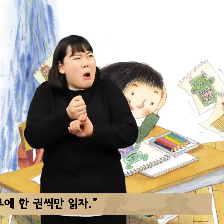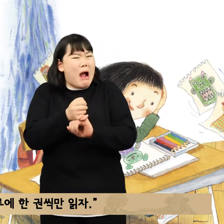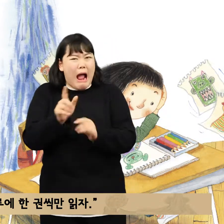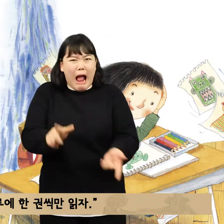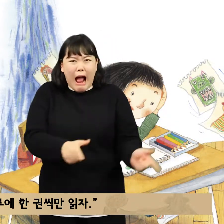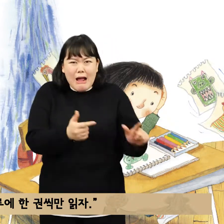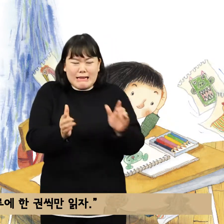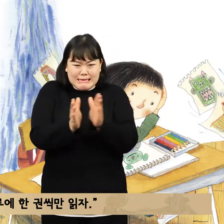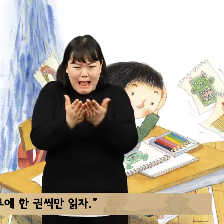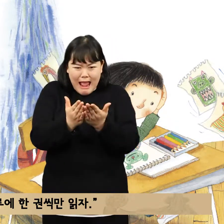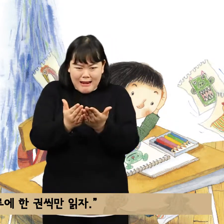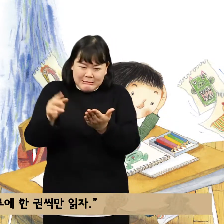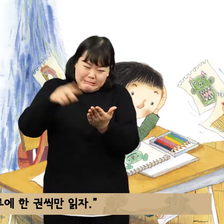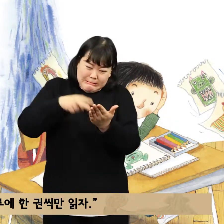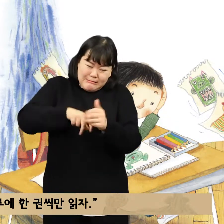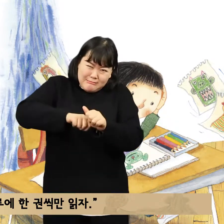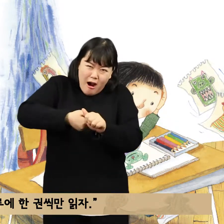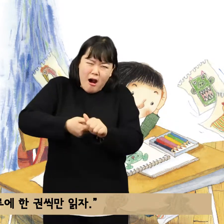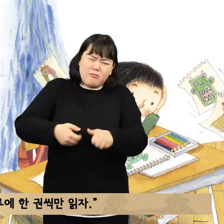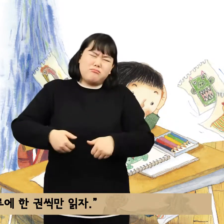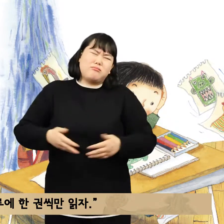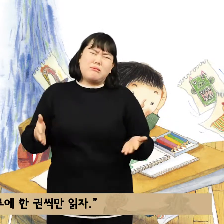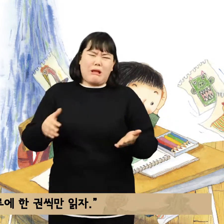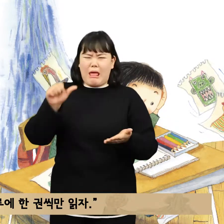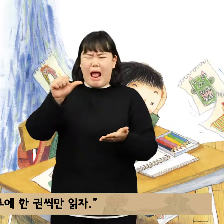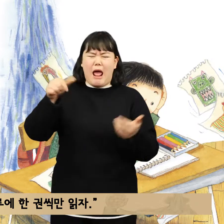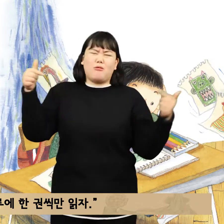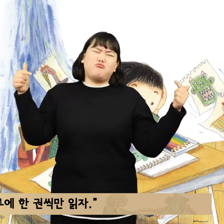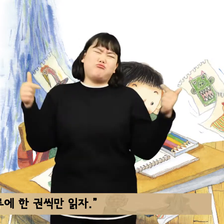책은 하루에 1권씩만 읽자.